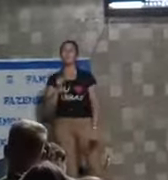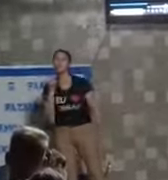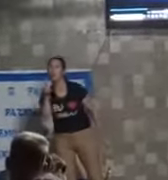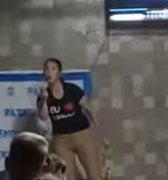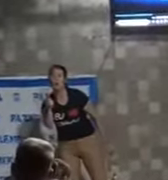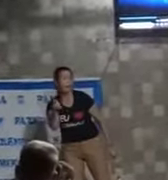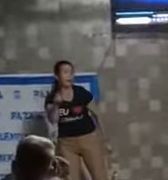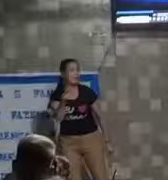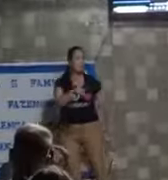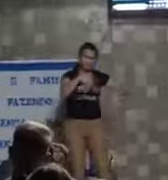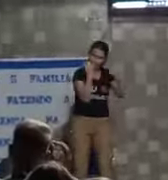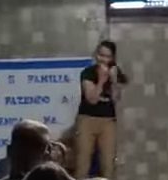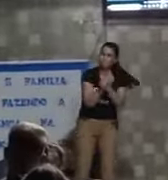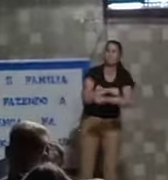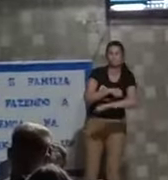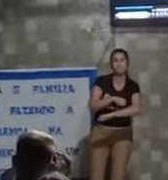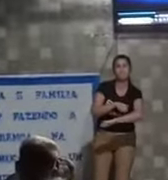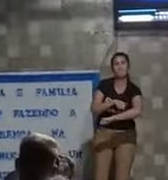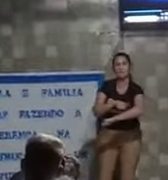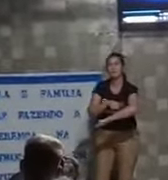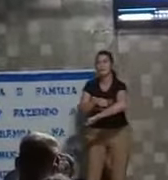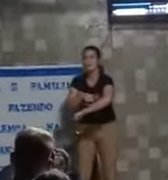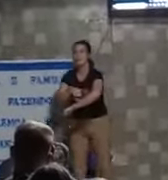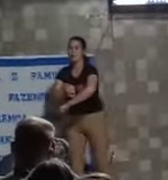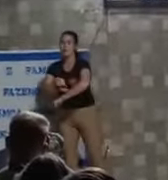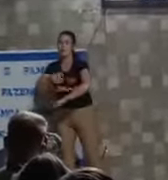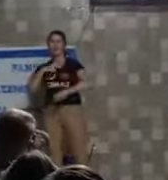Siga a luz mais uma